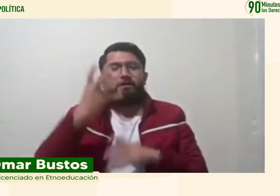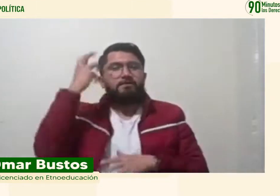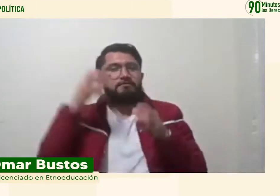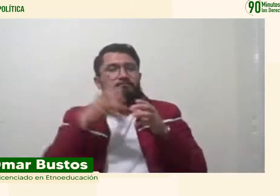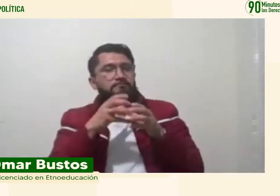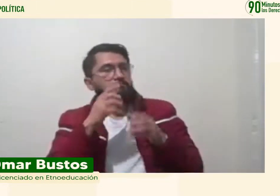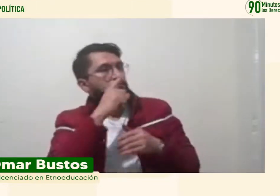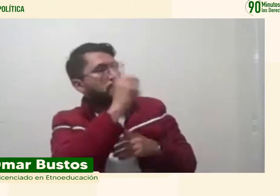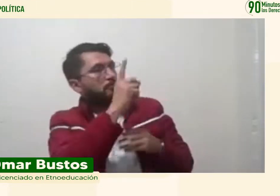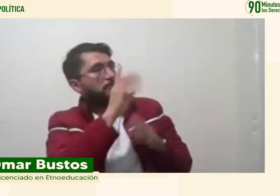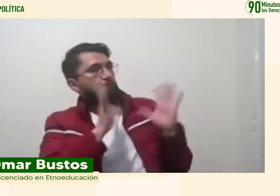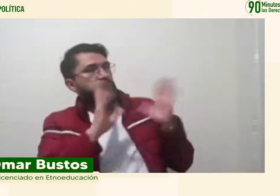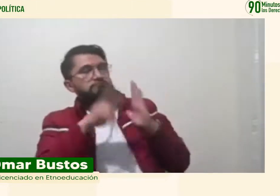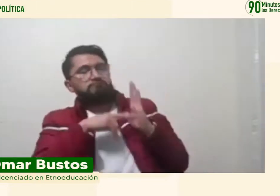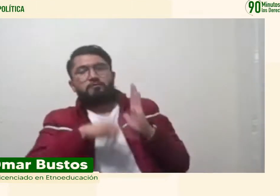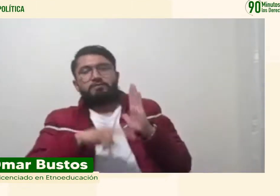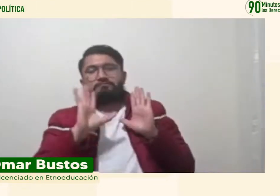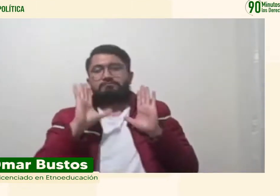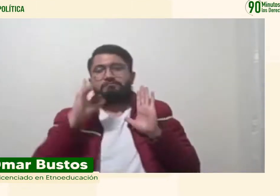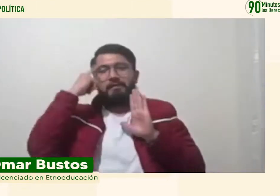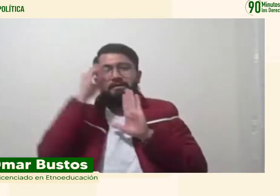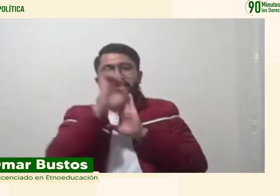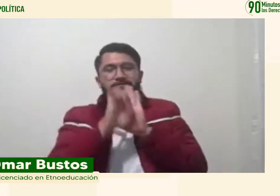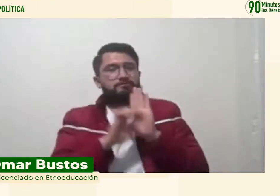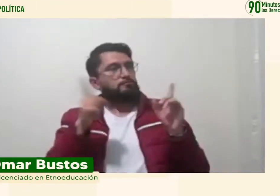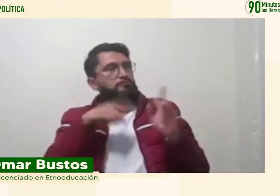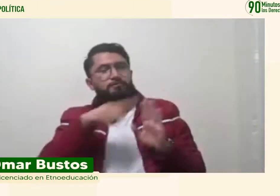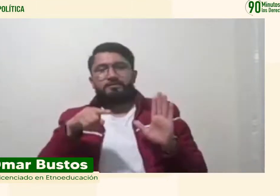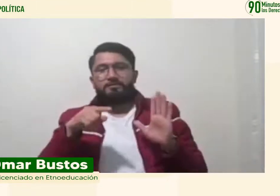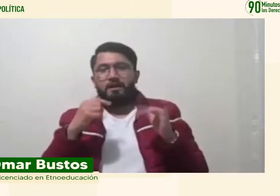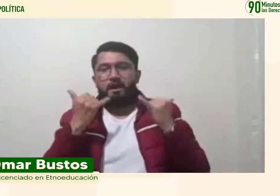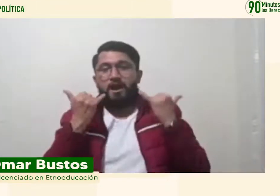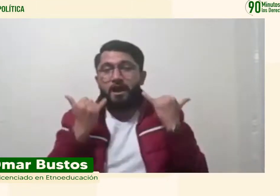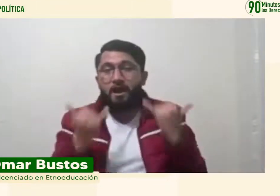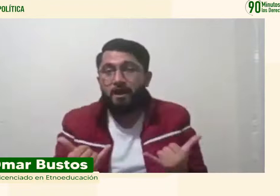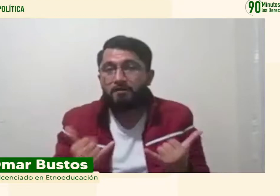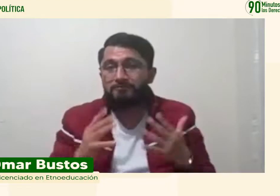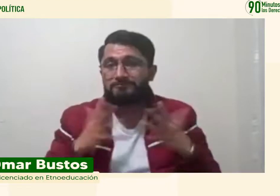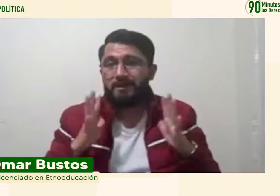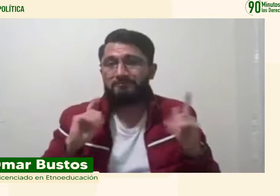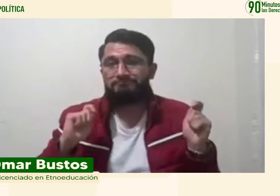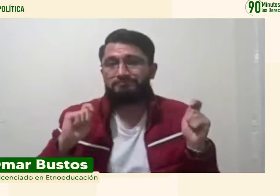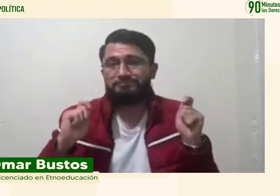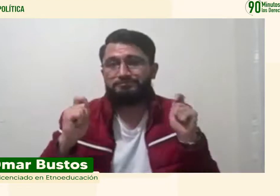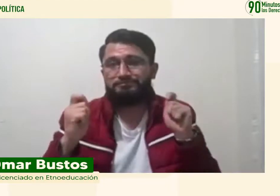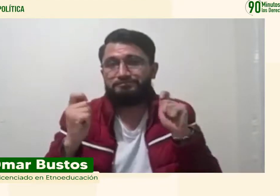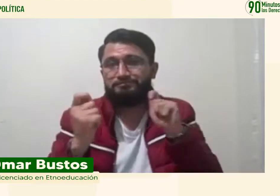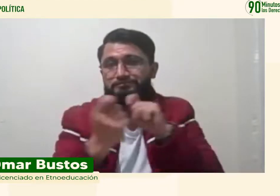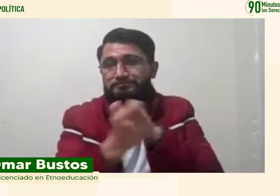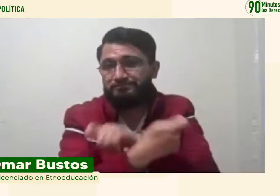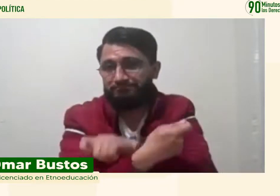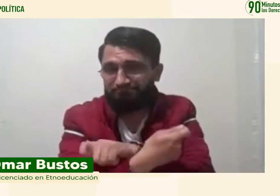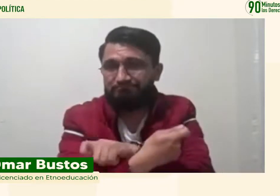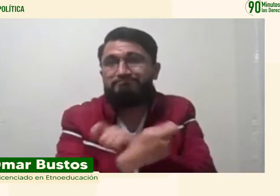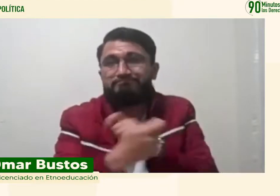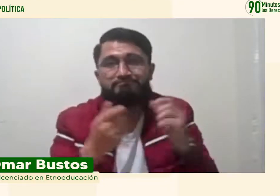pero antes la comunidad sorda pues con los estatutos y con las normas no lo conocían pero ha cambiado